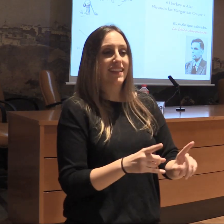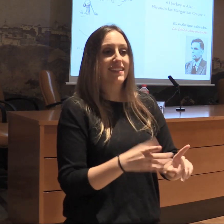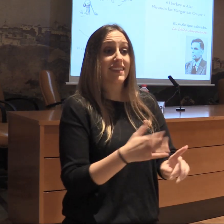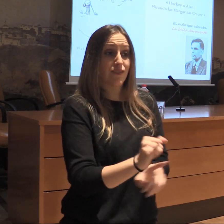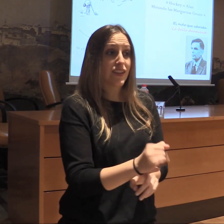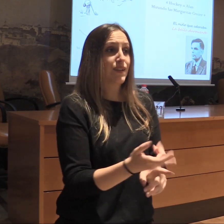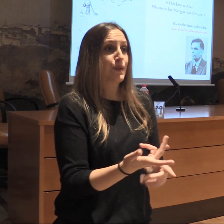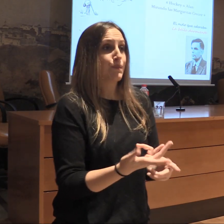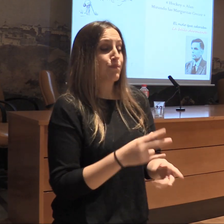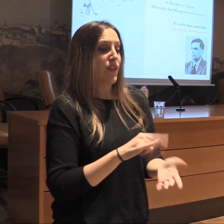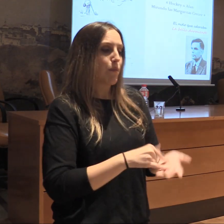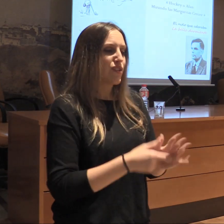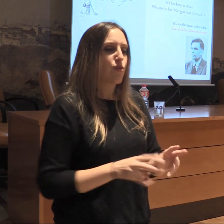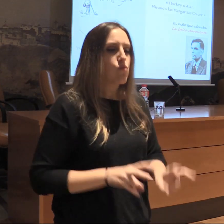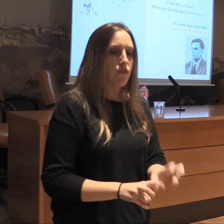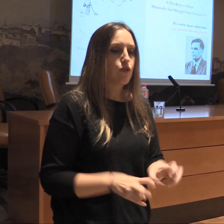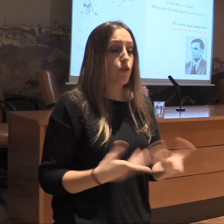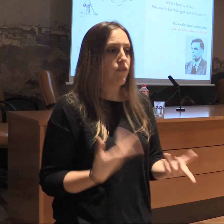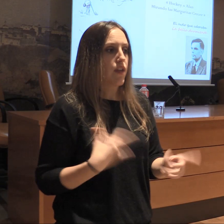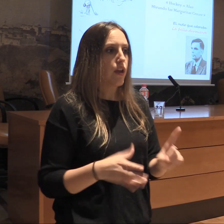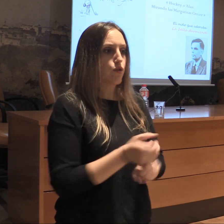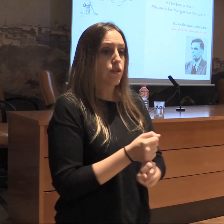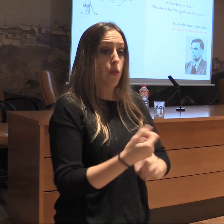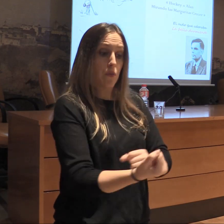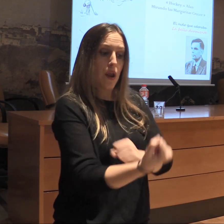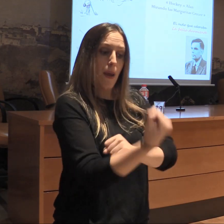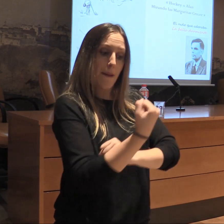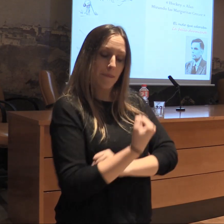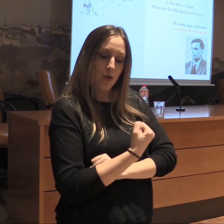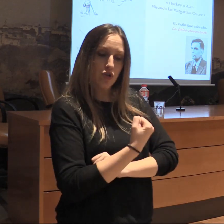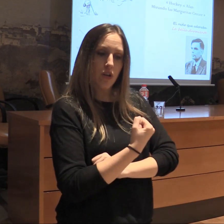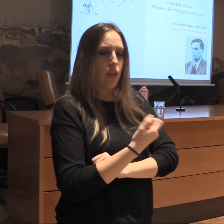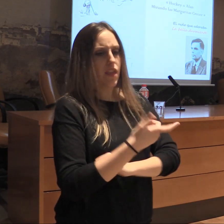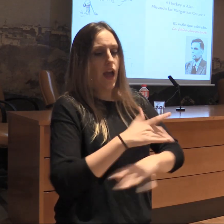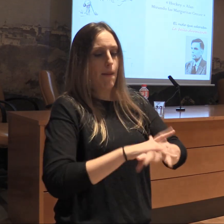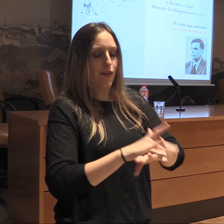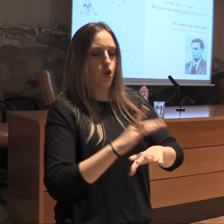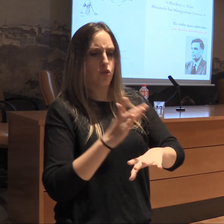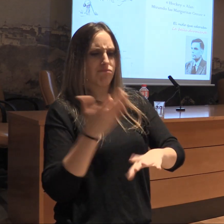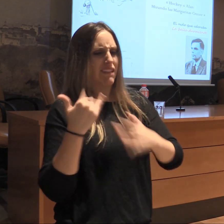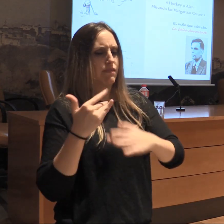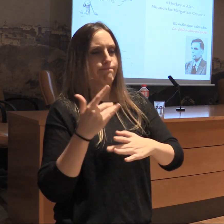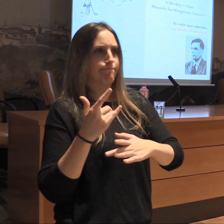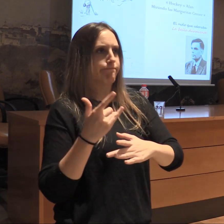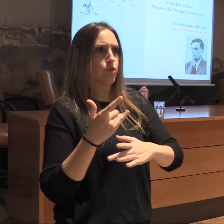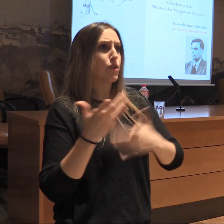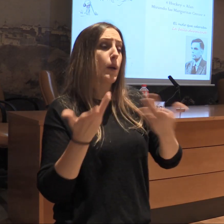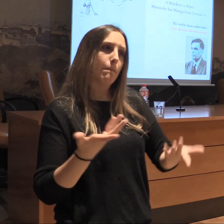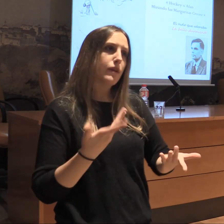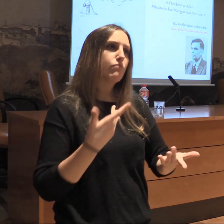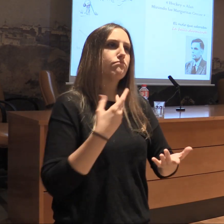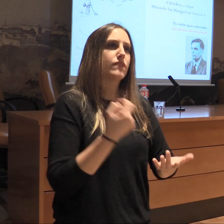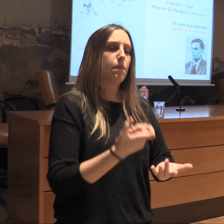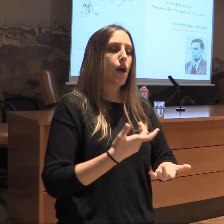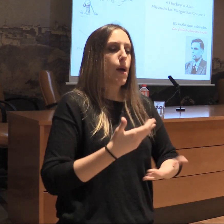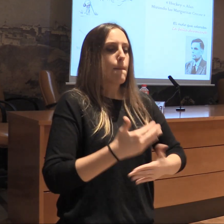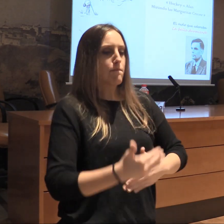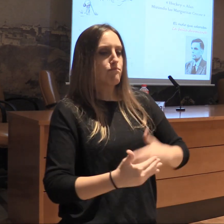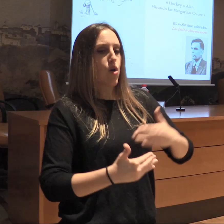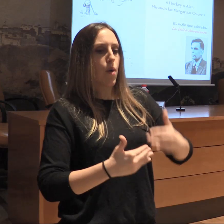y, digamos, había encontrado apoyo, no entre sus amigos de antes, pero sí estaba recomponiendo su